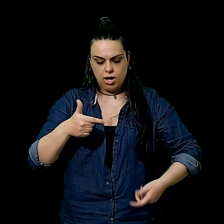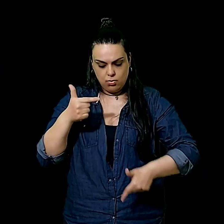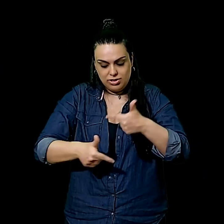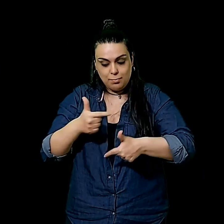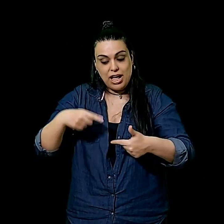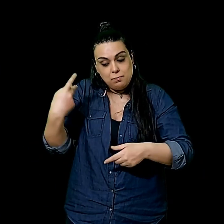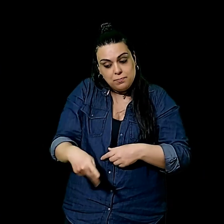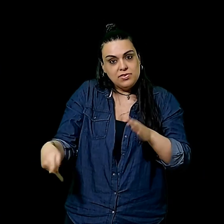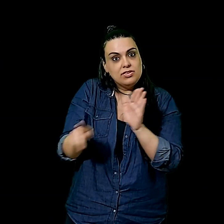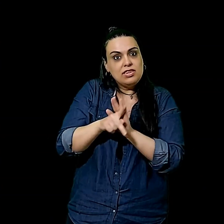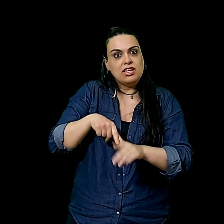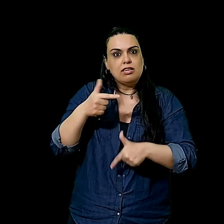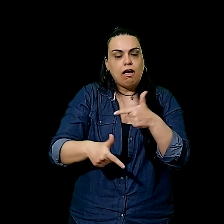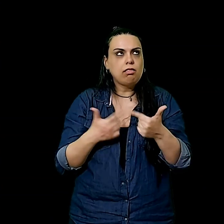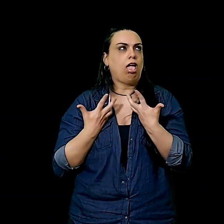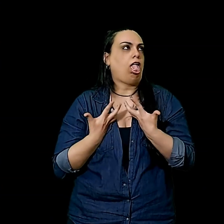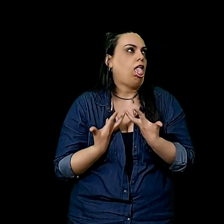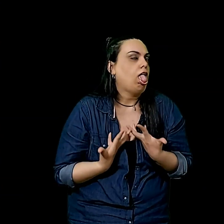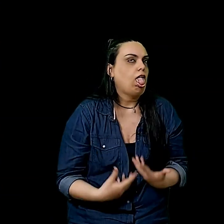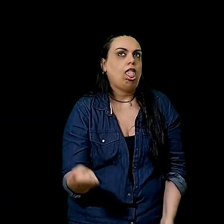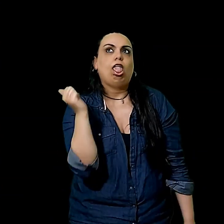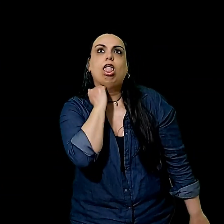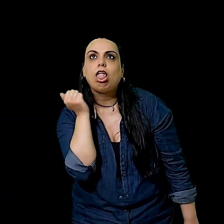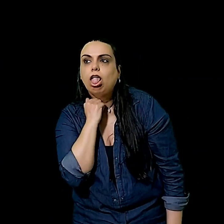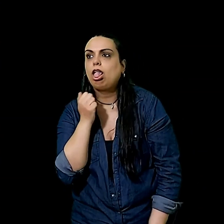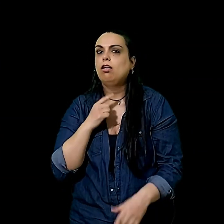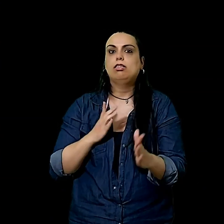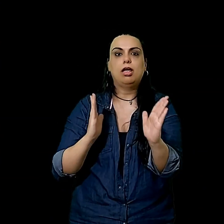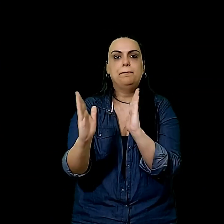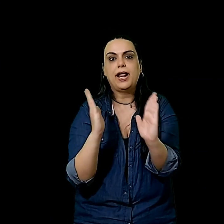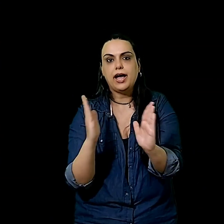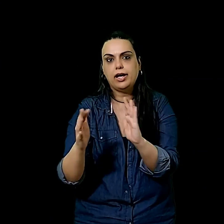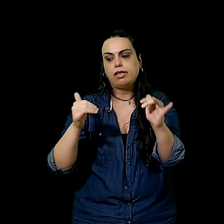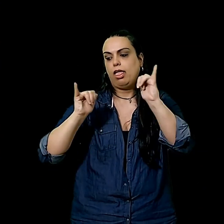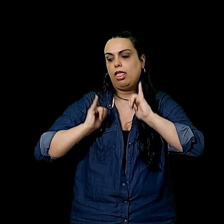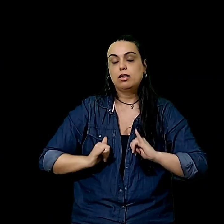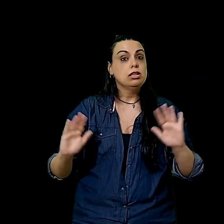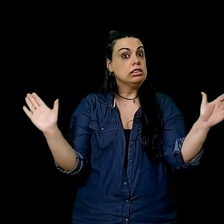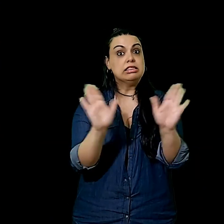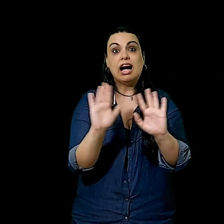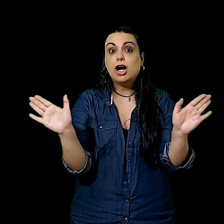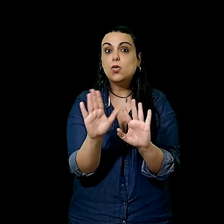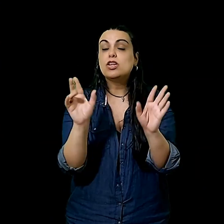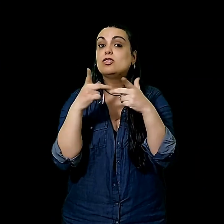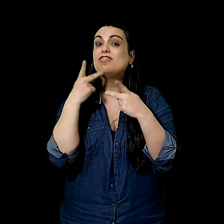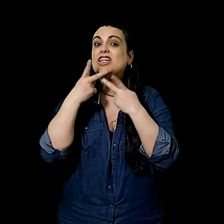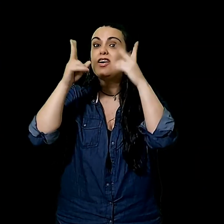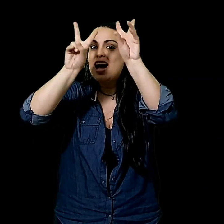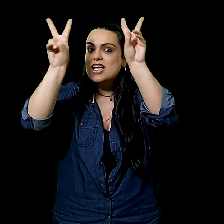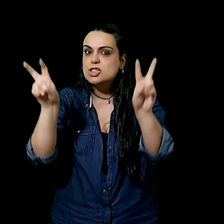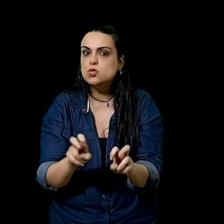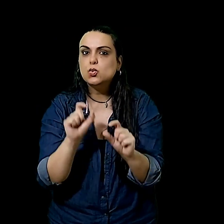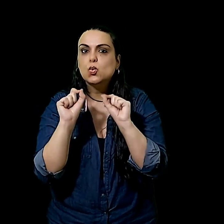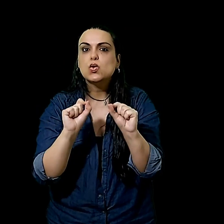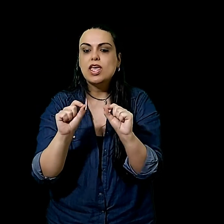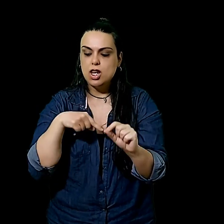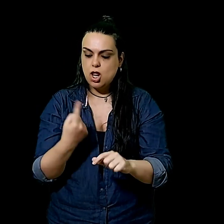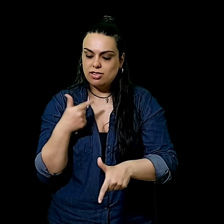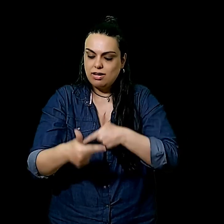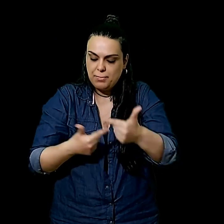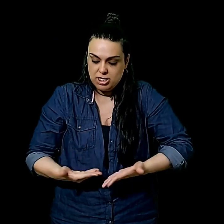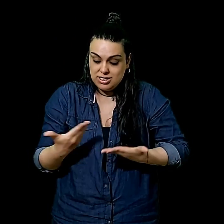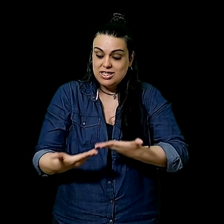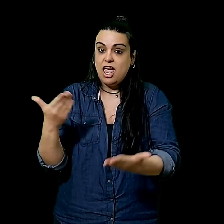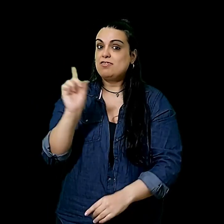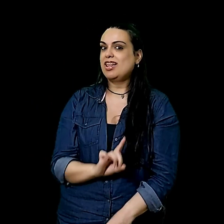da terra, que traz enfado e cansaço, e tem prazo para a gente descansar. Eu estou falando sobre aquilo que nós fazemos para Deus. E